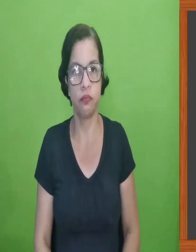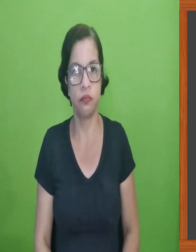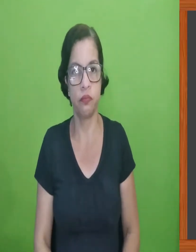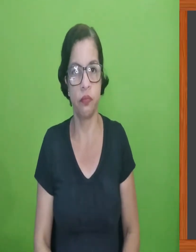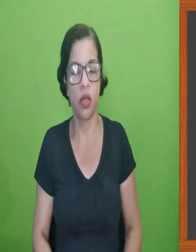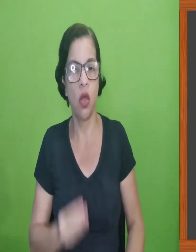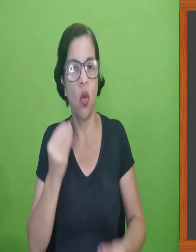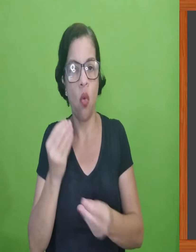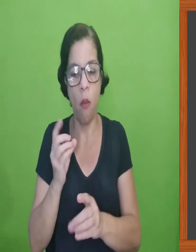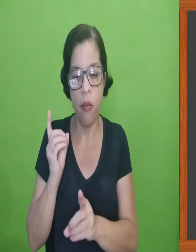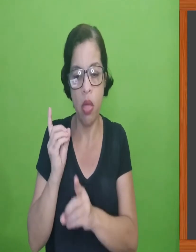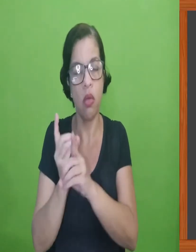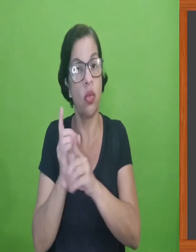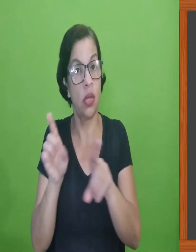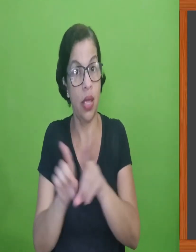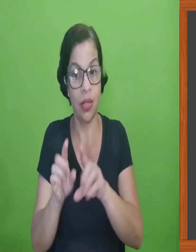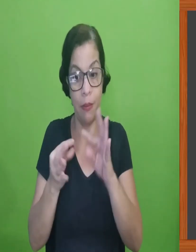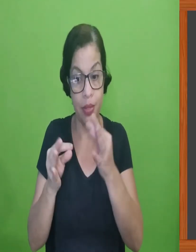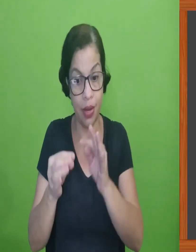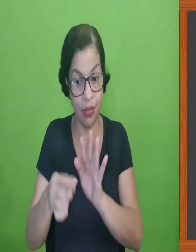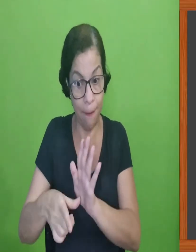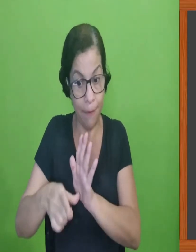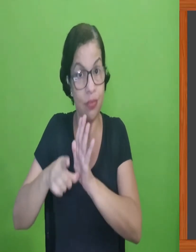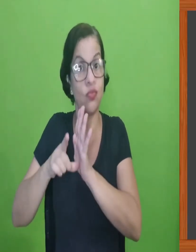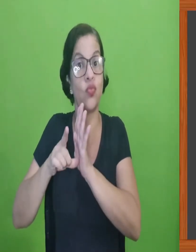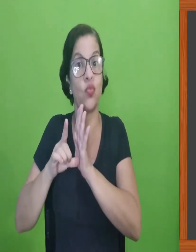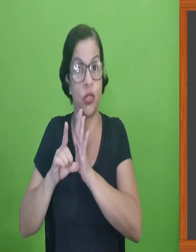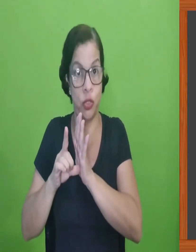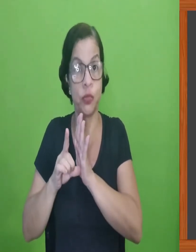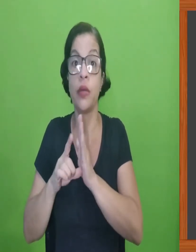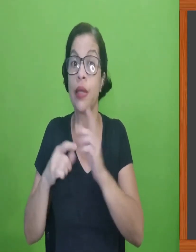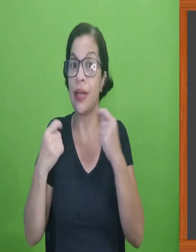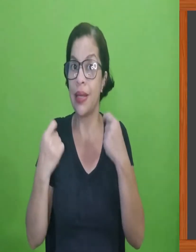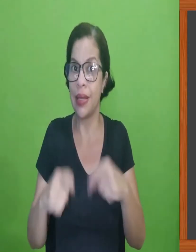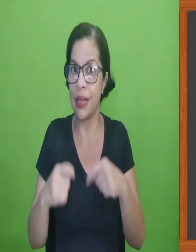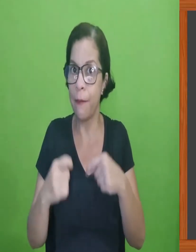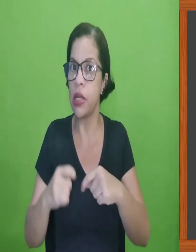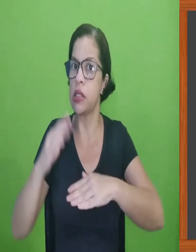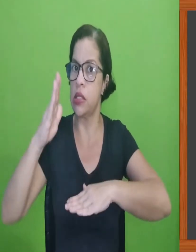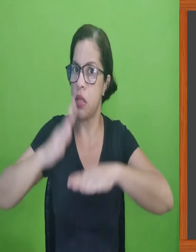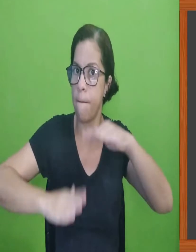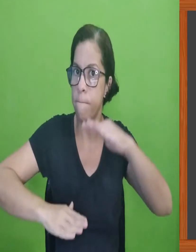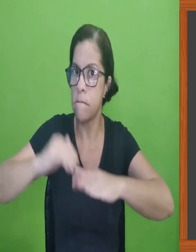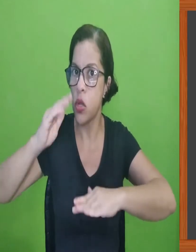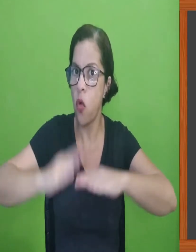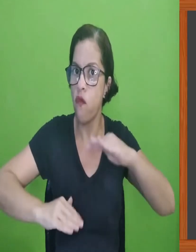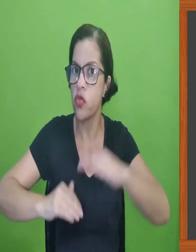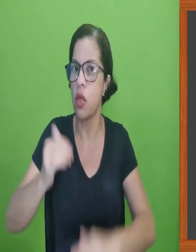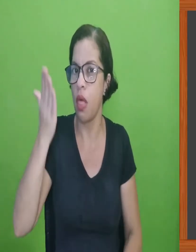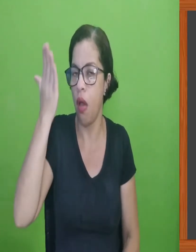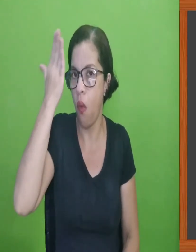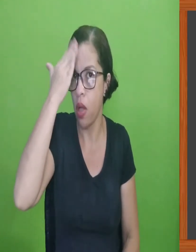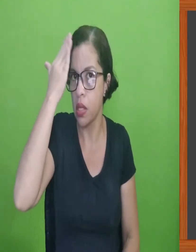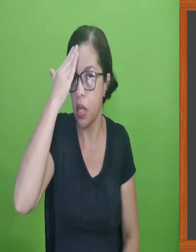E para a identificação e tratamento precoce desses indivíduos, que deve ser feito por profissional legalmente